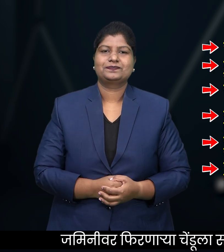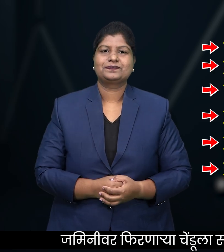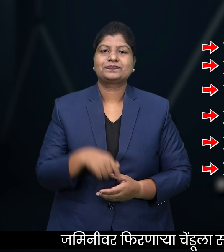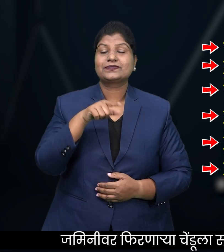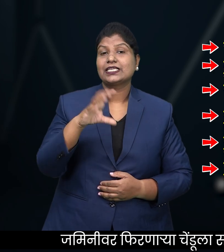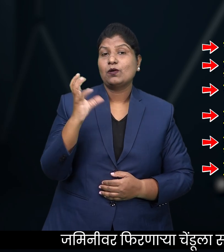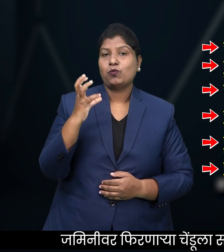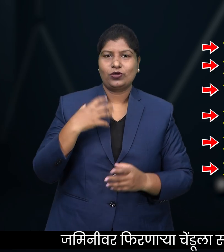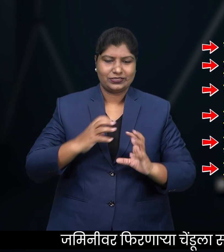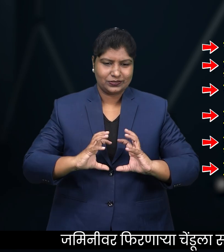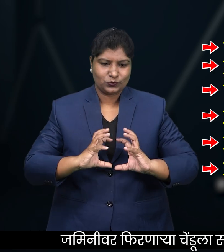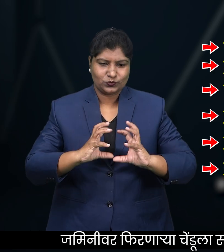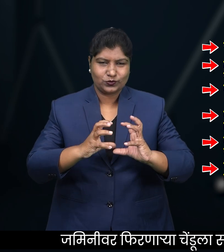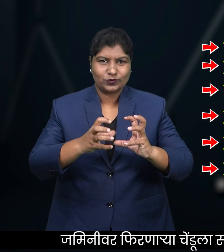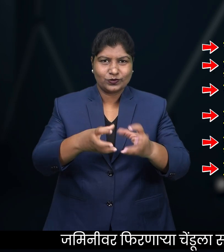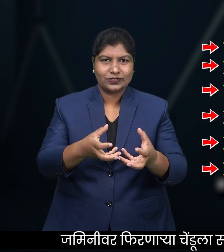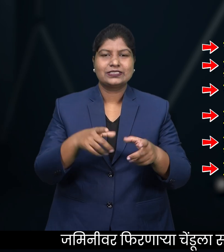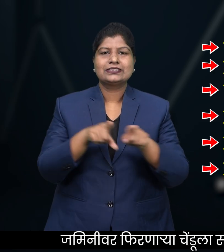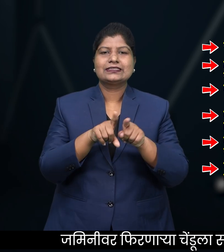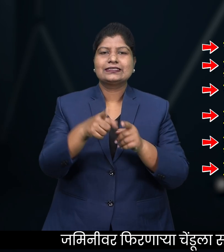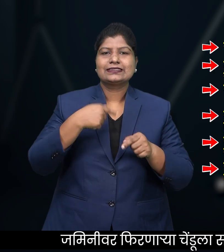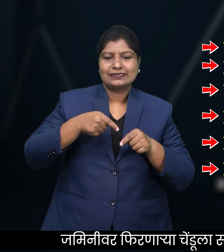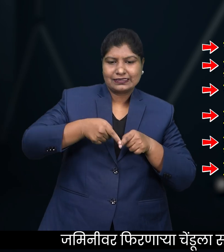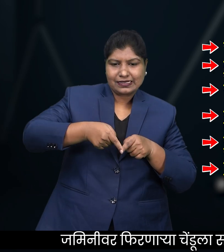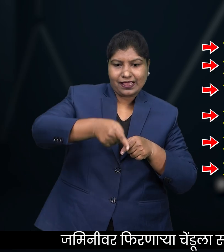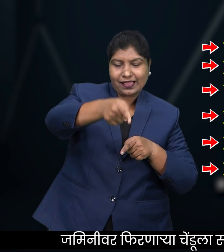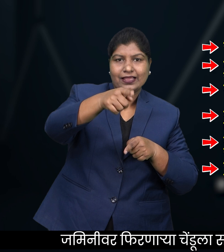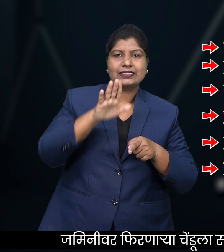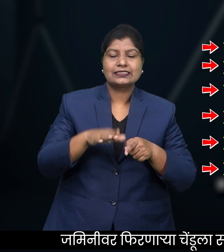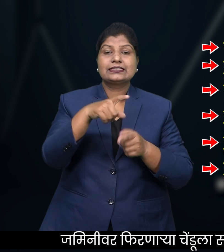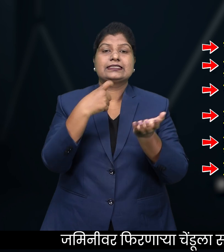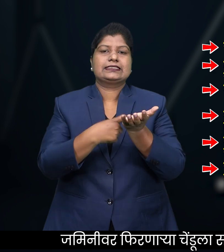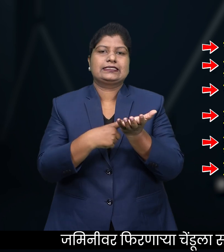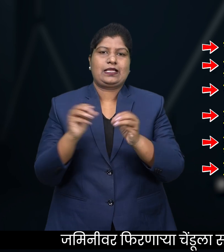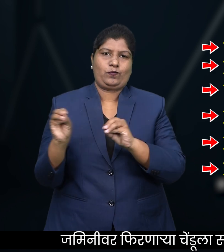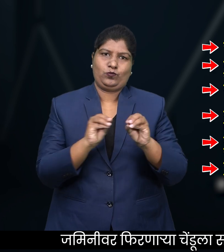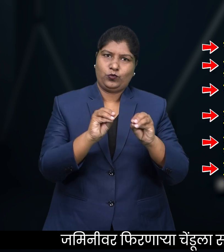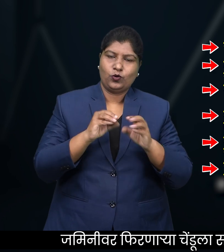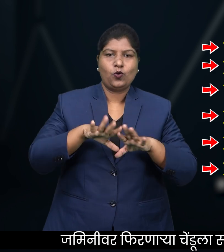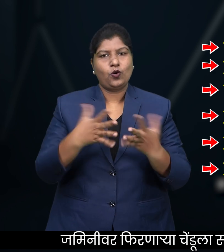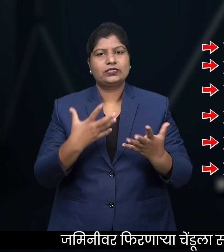जमिनीवर फिरणाऱ्या चेंडूला सरळ रेषीय गती तसेच परिभ्रमण गती येते.